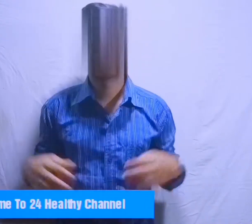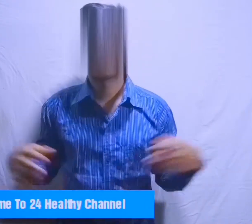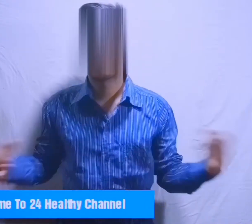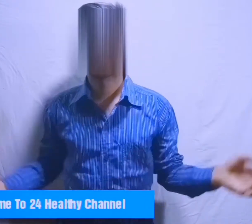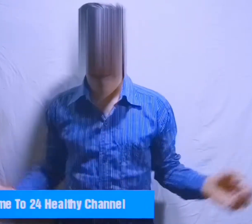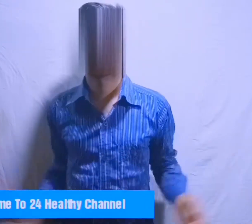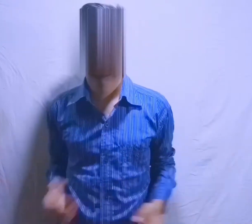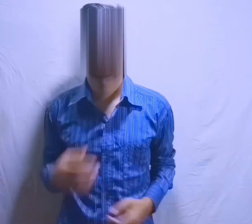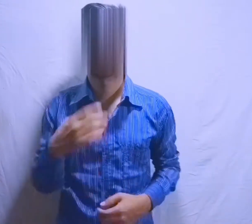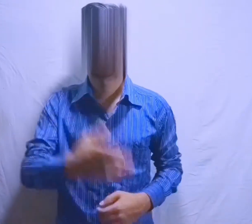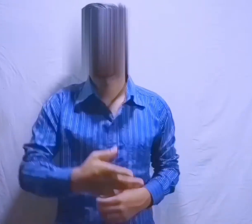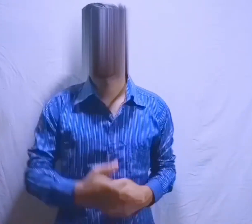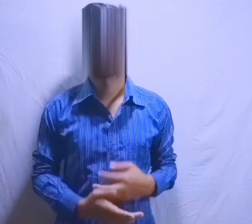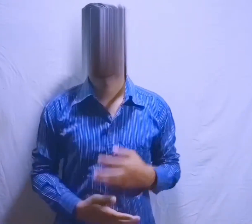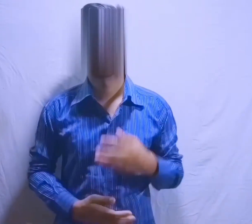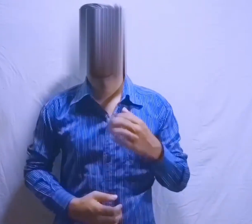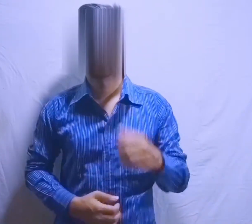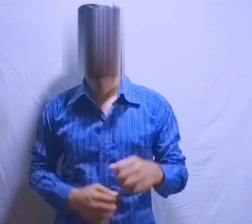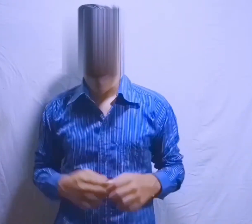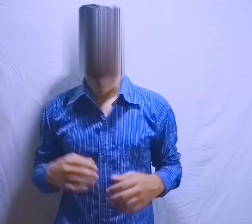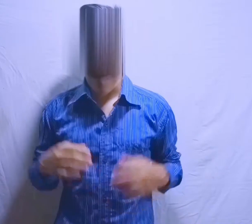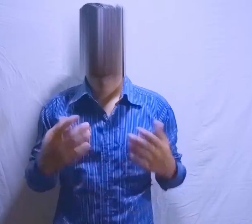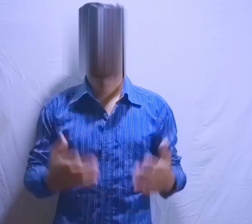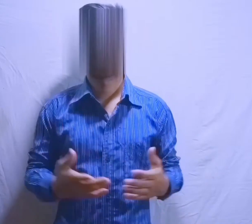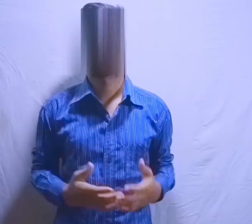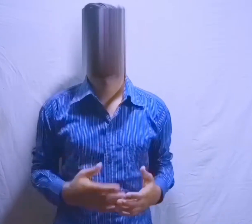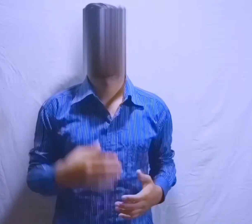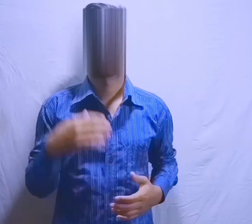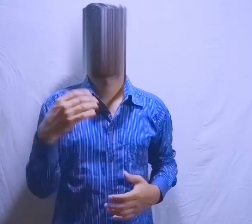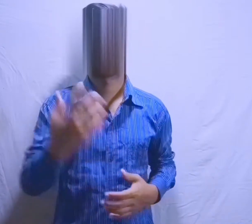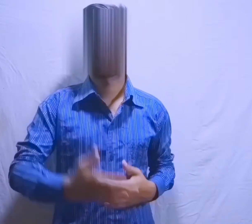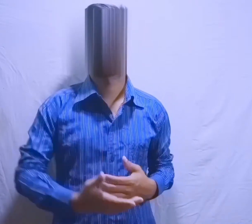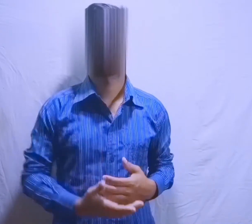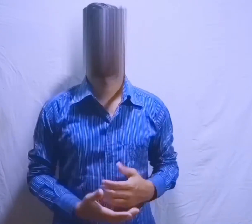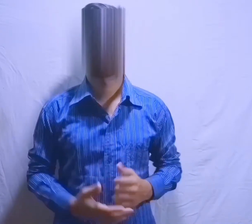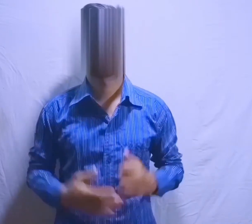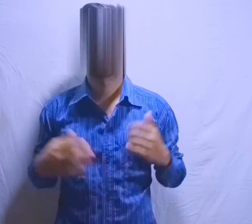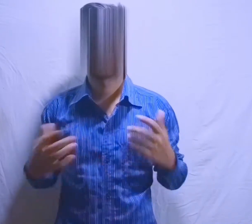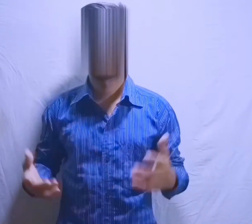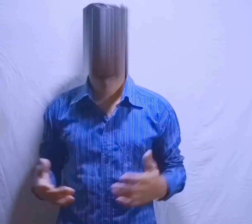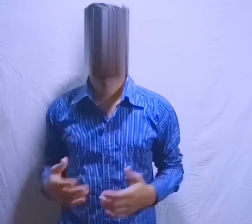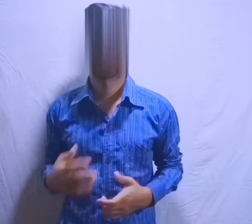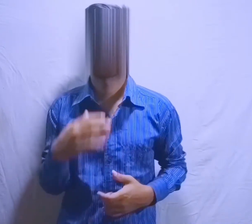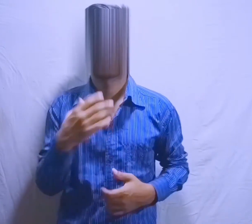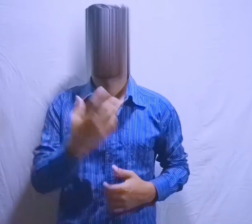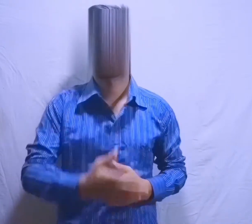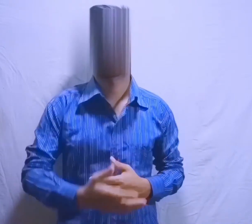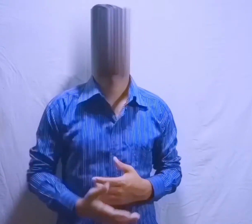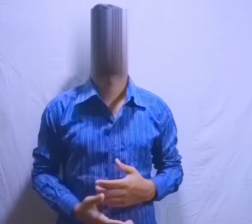সকলেরই নানা ধরনের রোগ ব্যাধিতে আক্রান্ত হচ্ছে। সেই সঙ্গে বেড়েছে মানুষের স্বাস্থ্যের